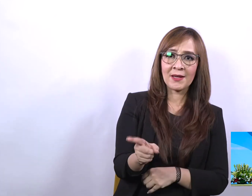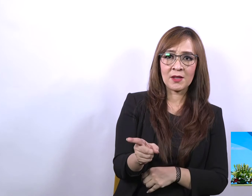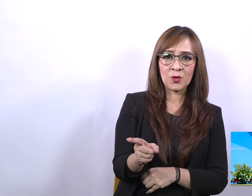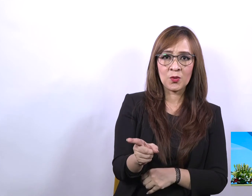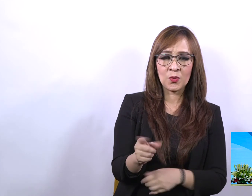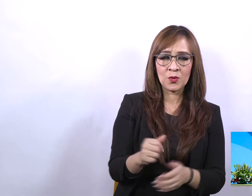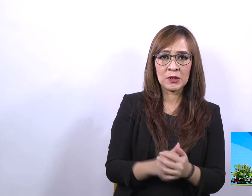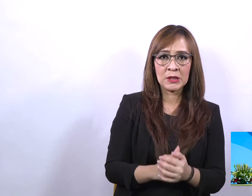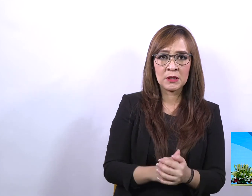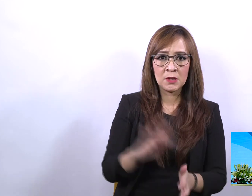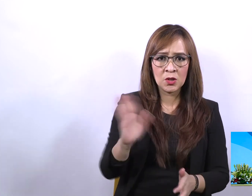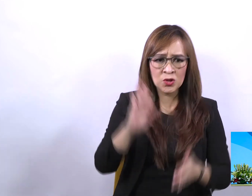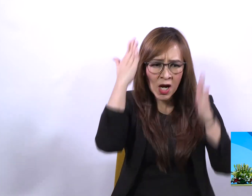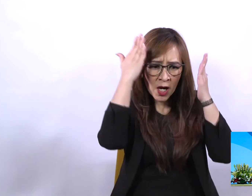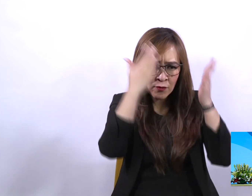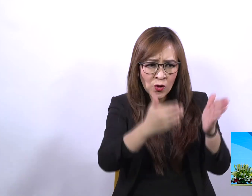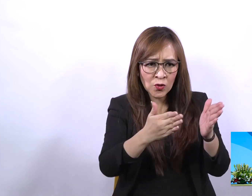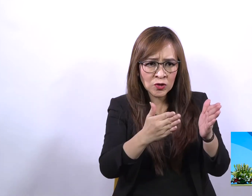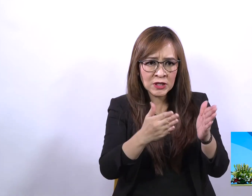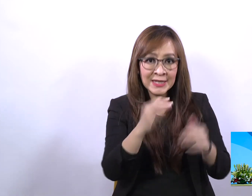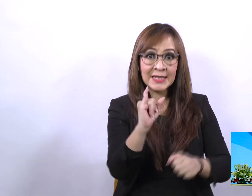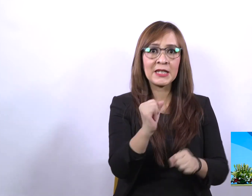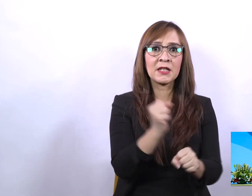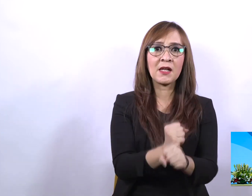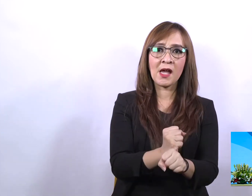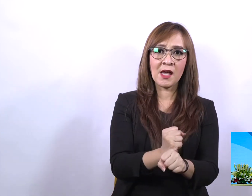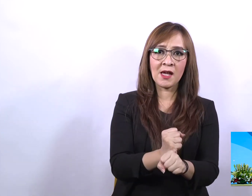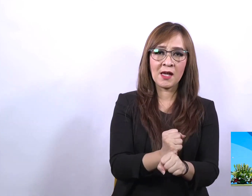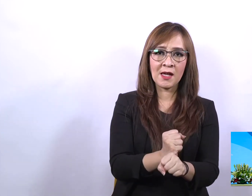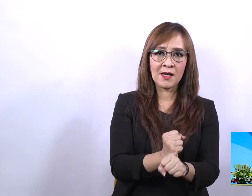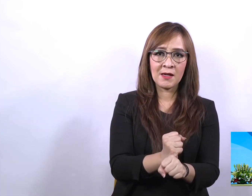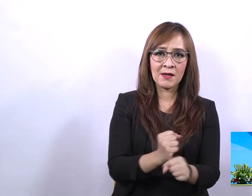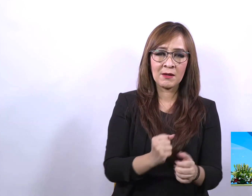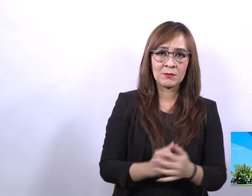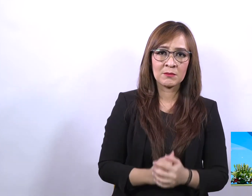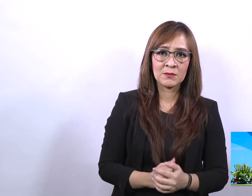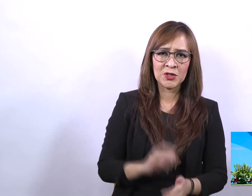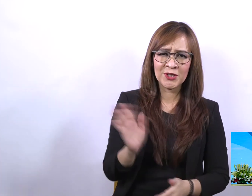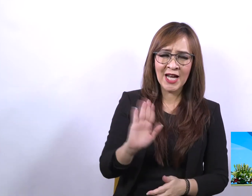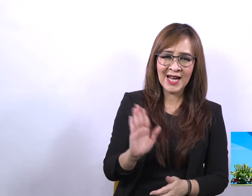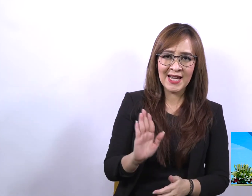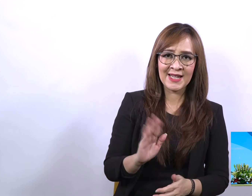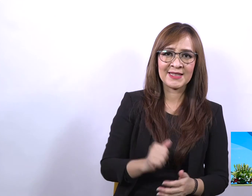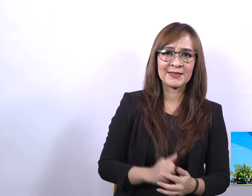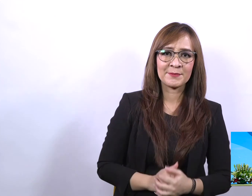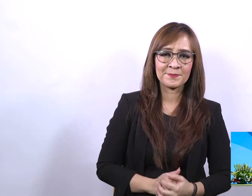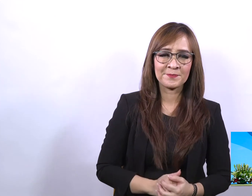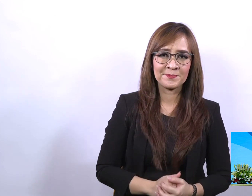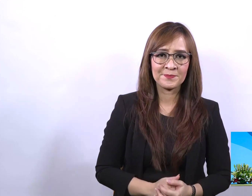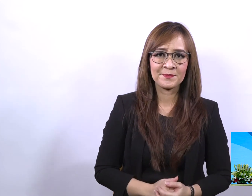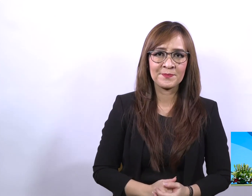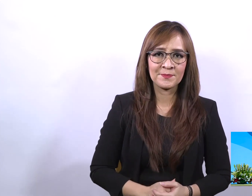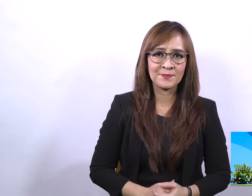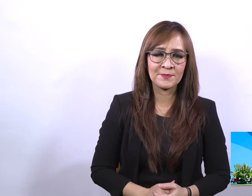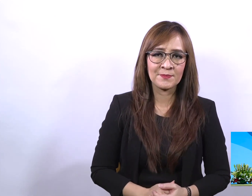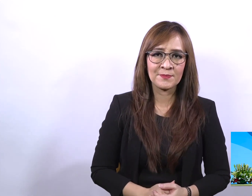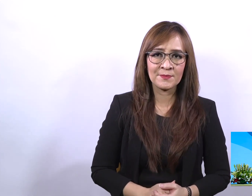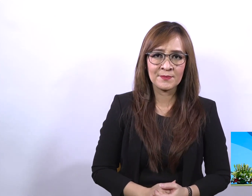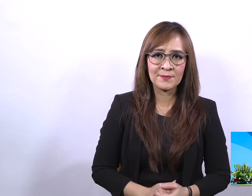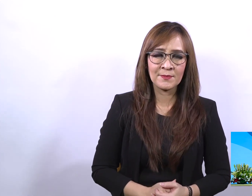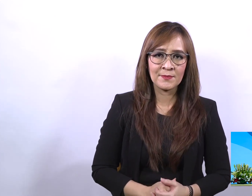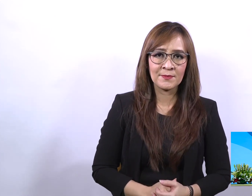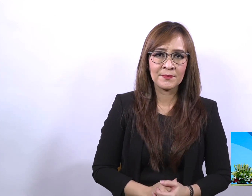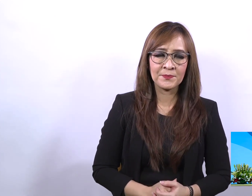di Instagram semua foto-fotonya di hapus hapusin barang-barangnya dibakar in hah Ih